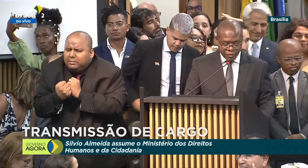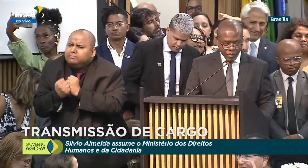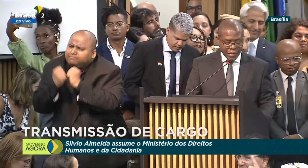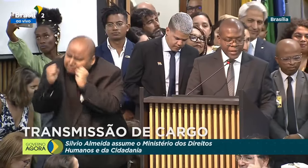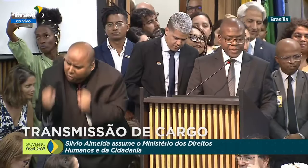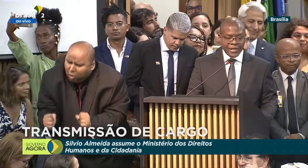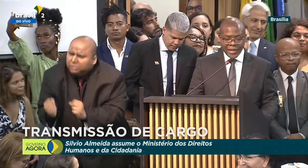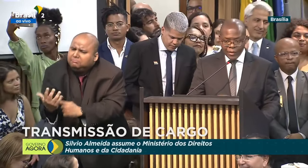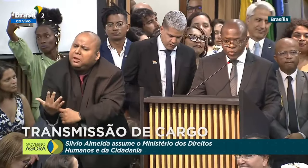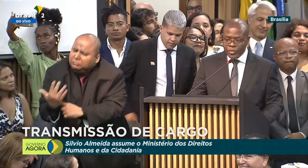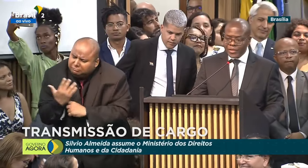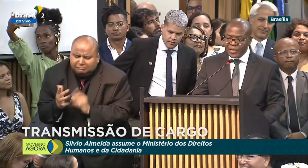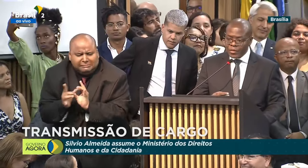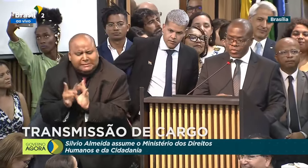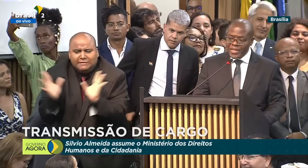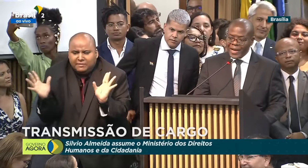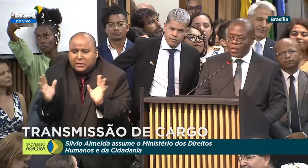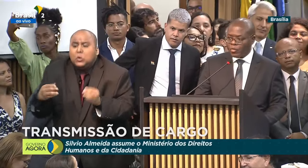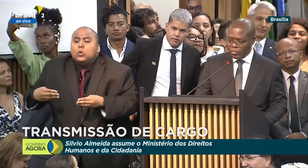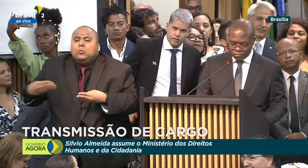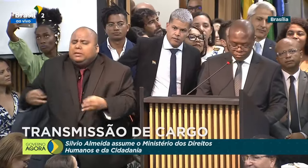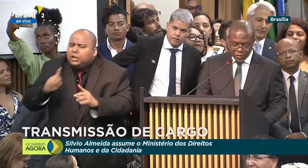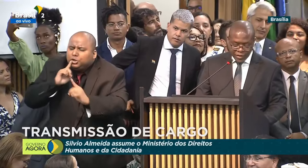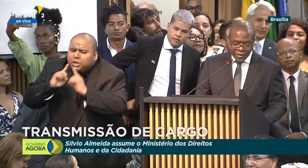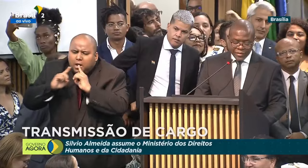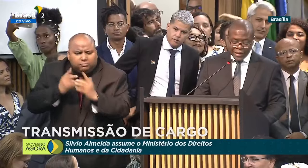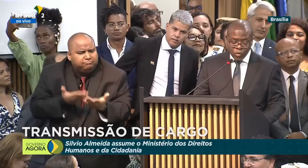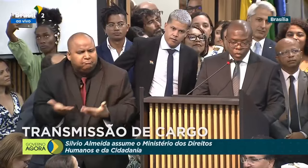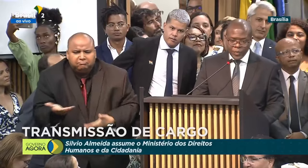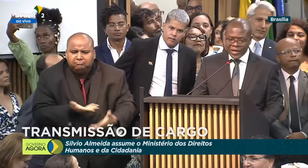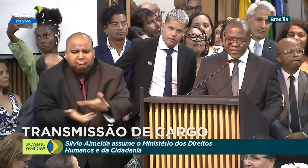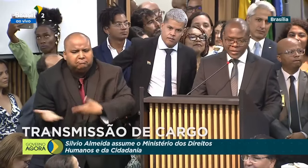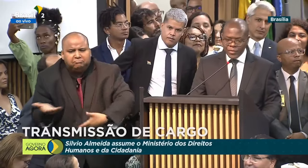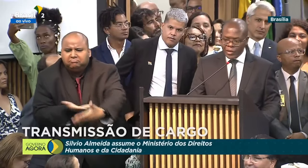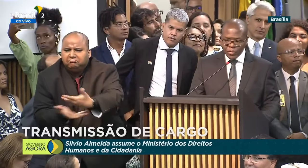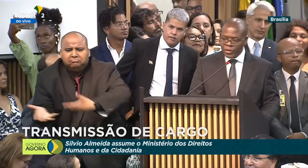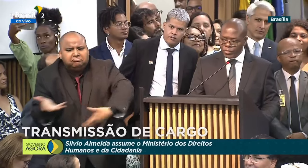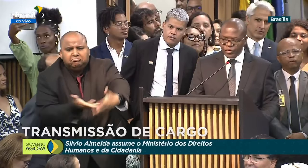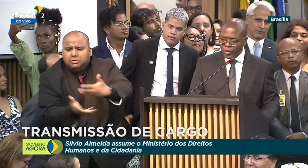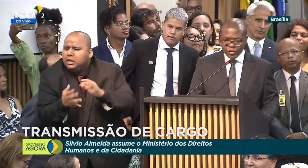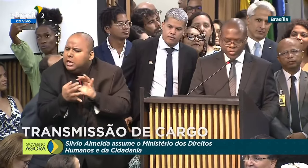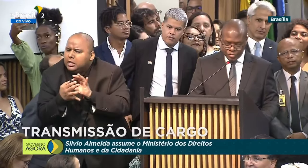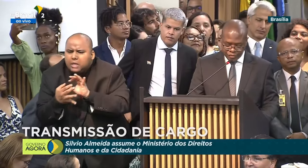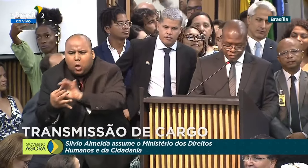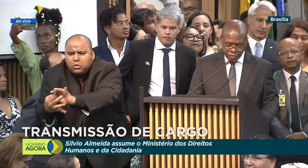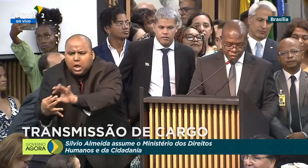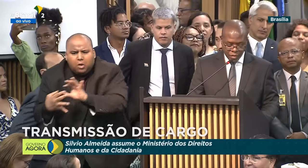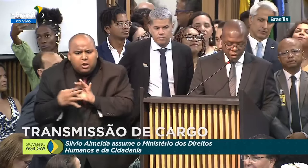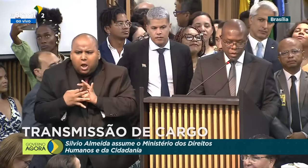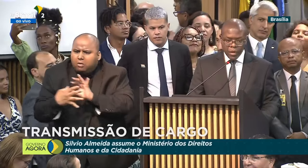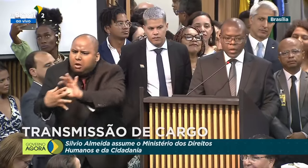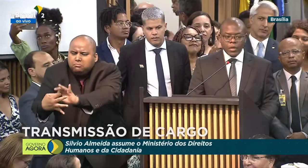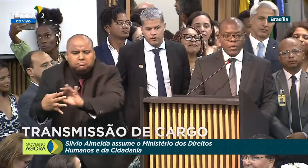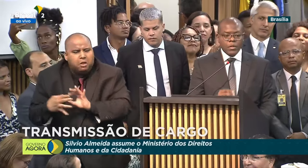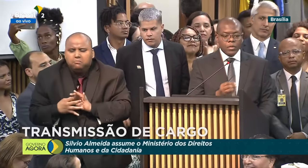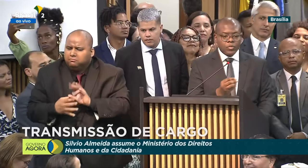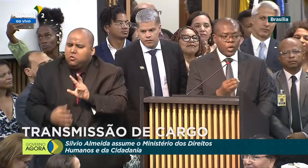construção seremos o Ministério do Diálogo da cooperação e da união de esforços